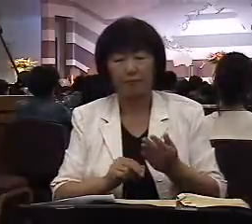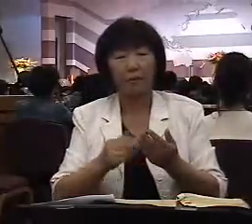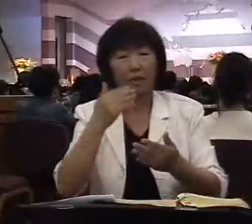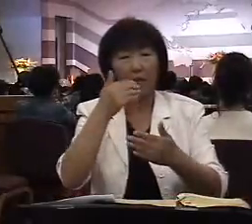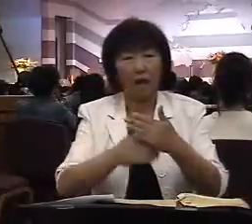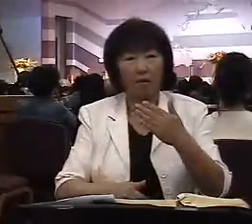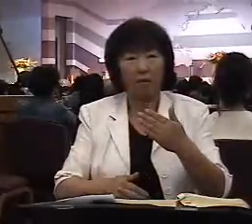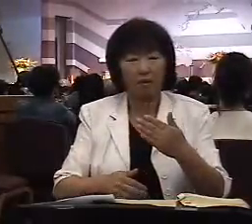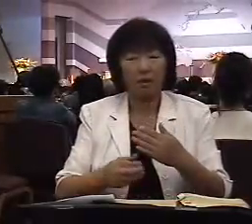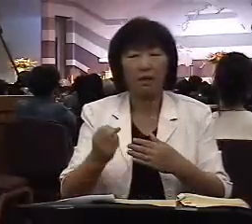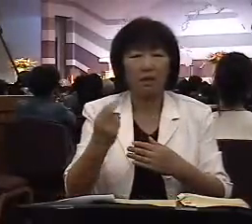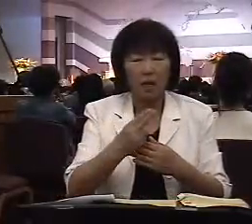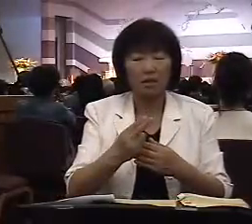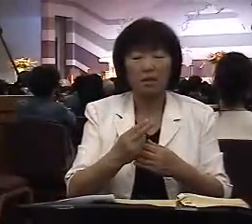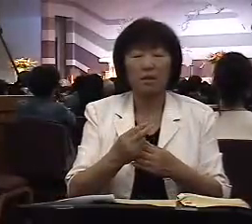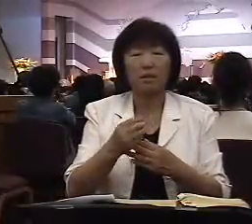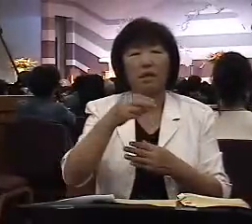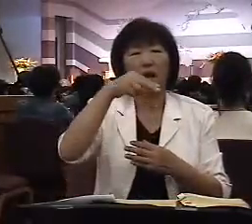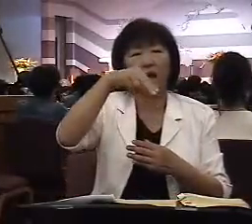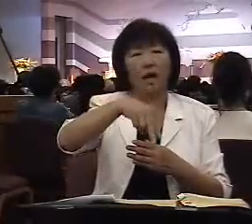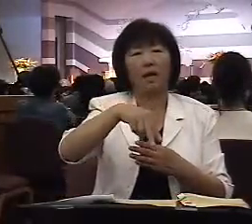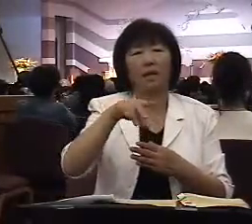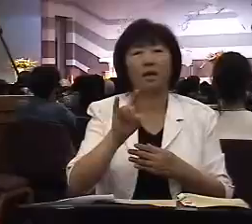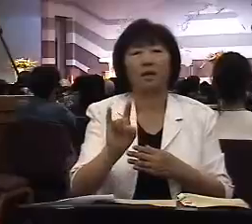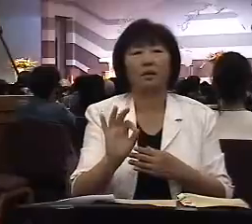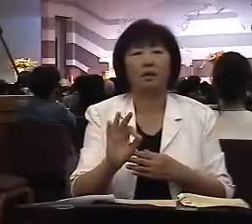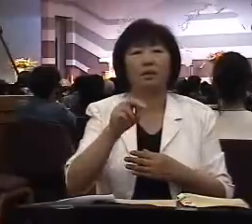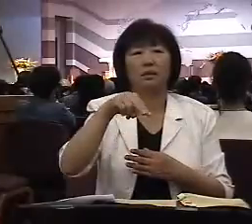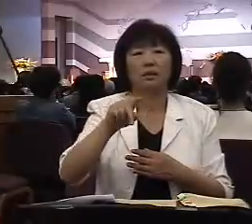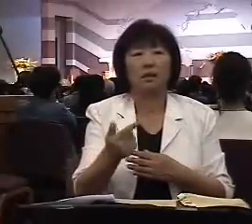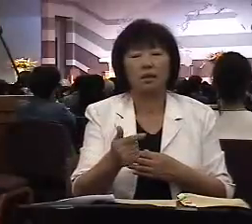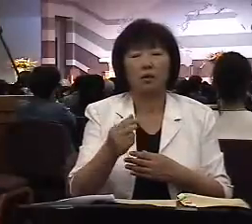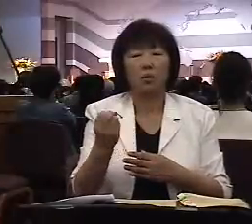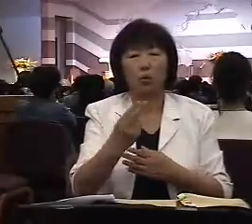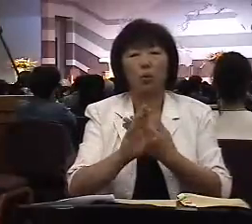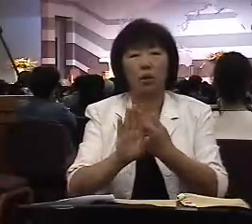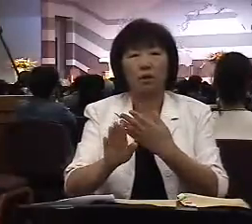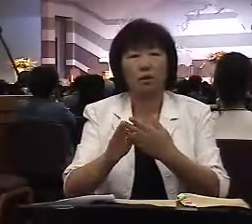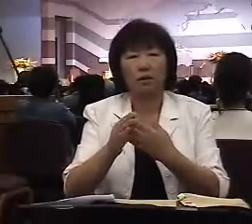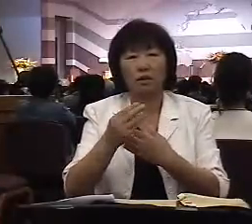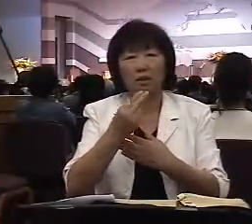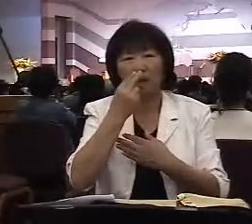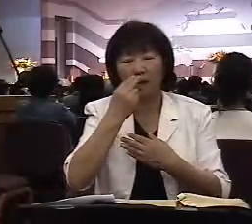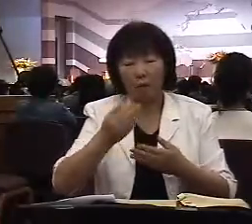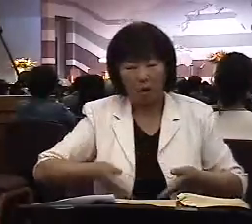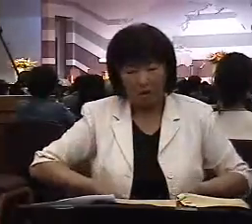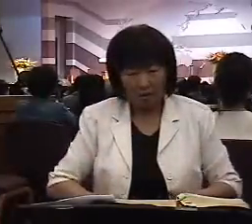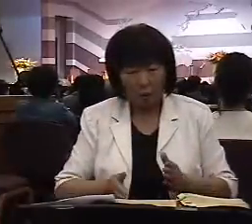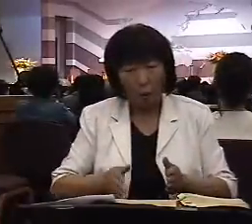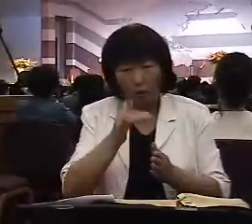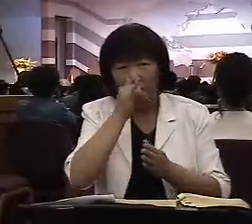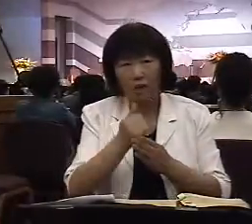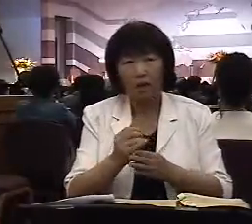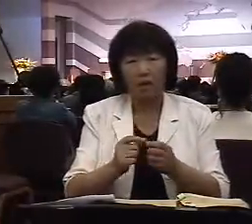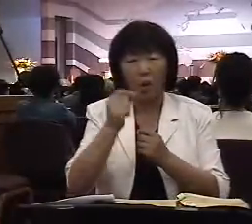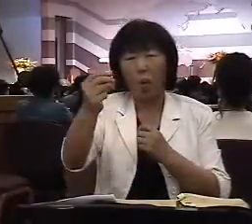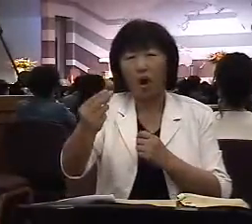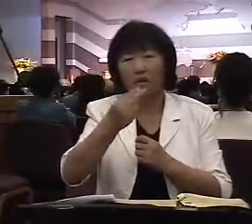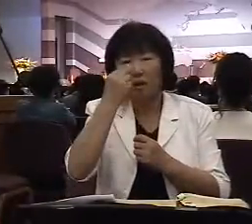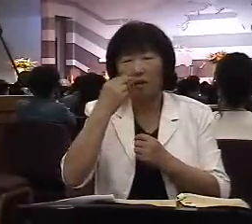나머지는 재생산에 관한 문제입니다. 내가 또 다른 생명을 낳고 있는가? 영원한 생명을 소유하고